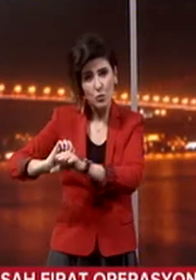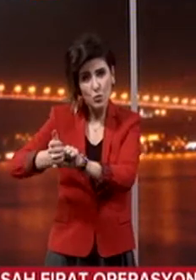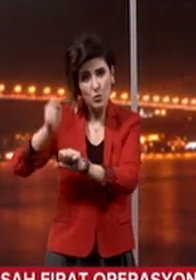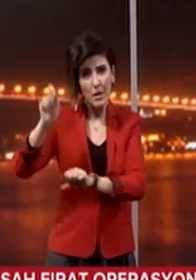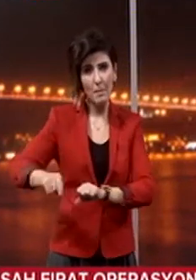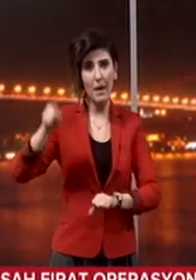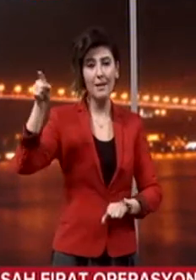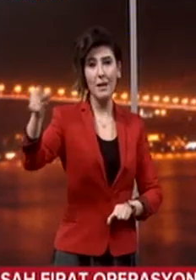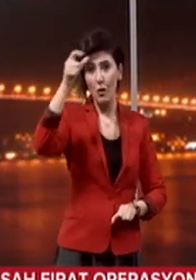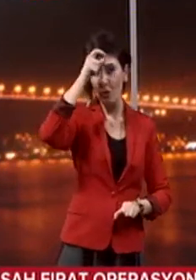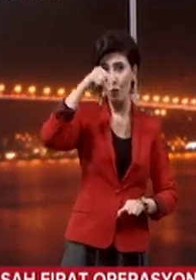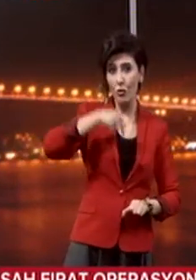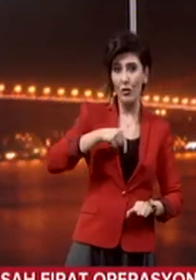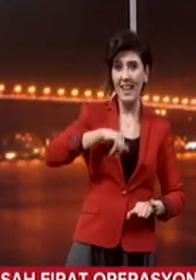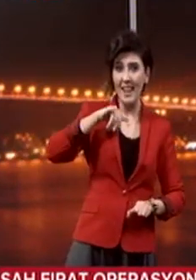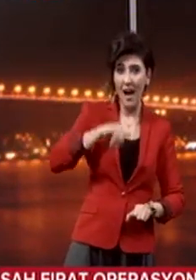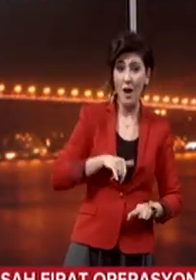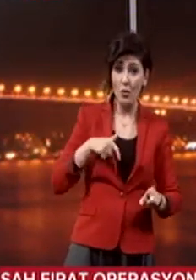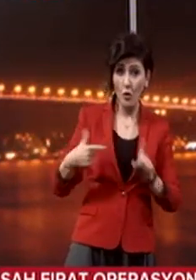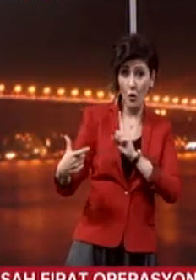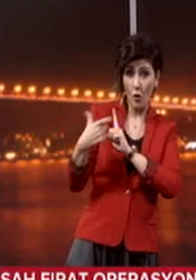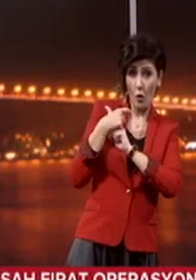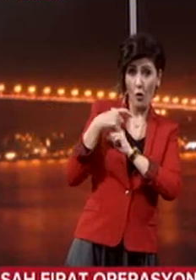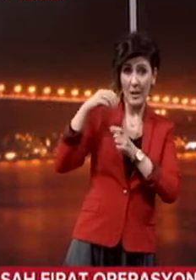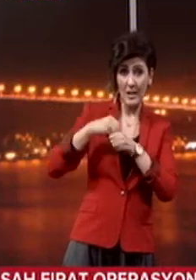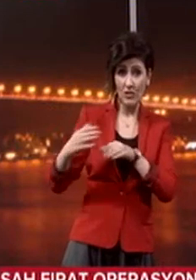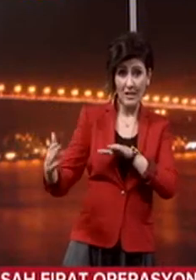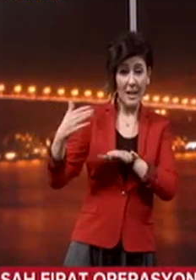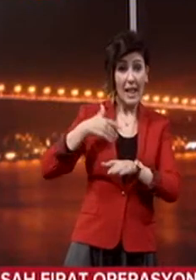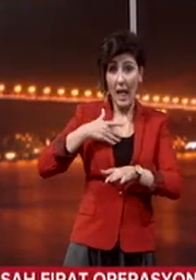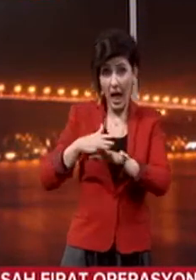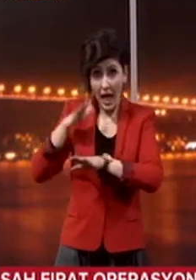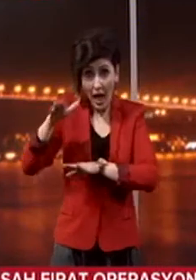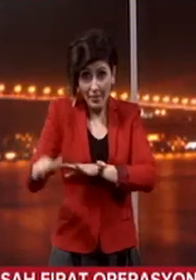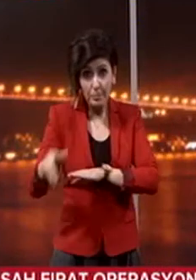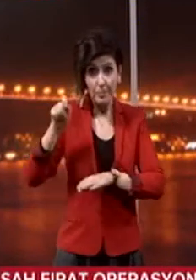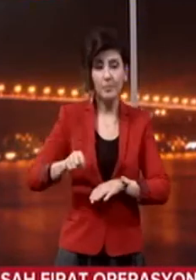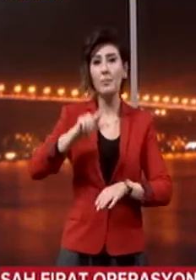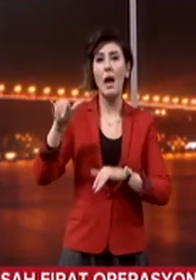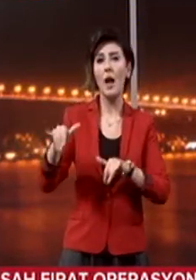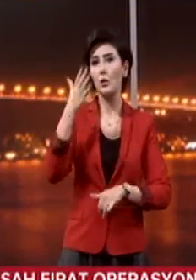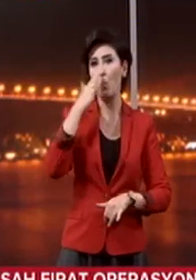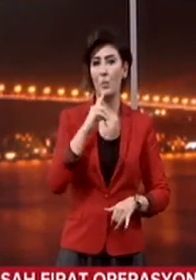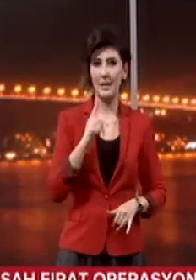rejimin Türkiye'nin haklarını korumak için attığı adımı eleştirmeye hakkı yok ifadelerini kullandı.